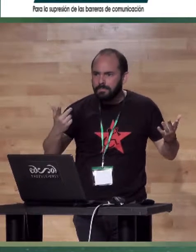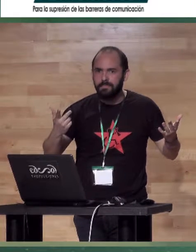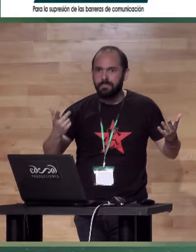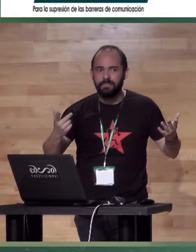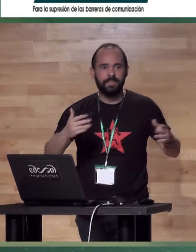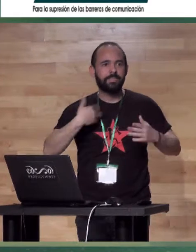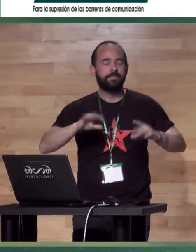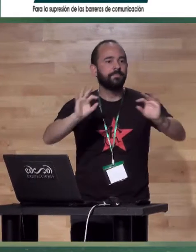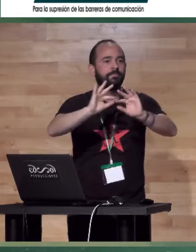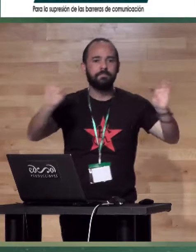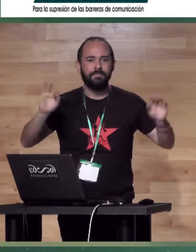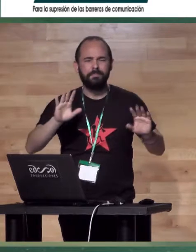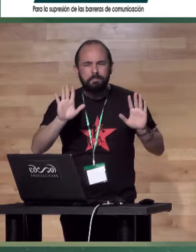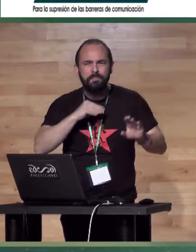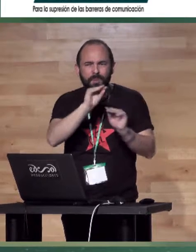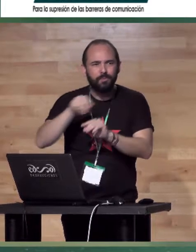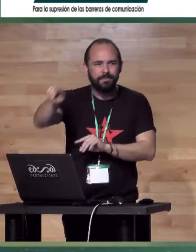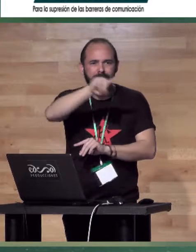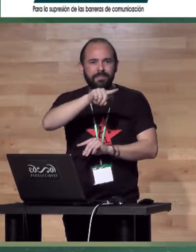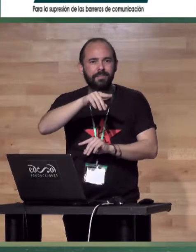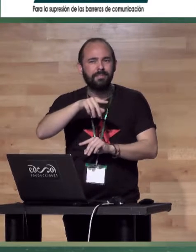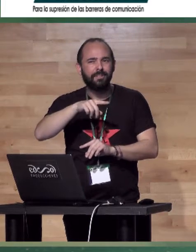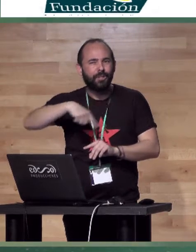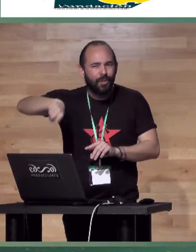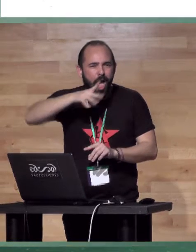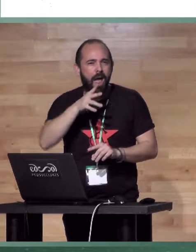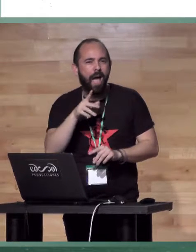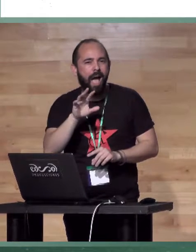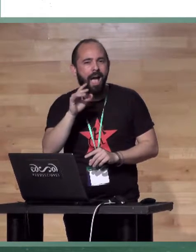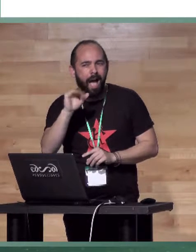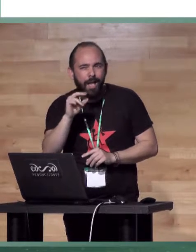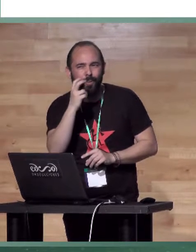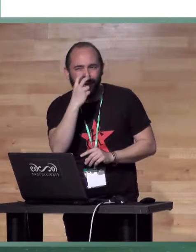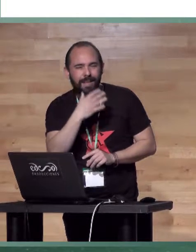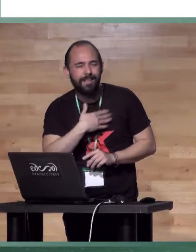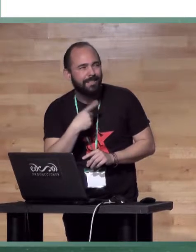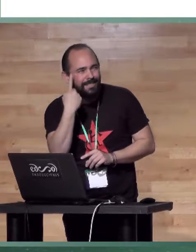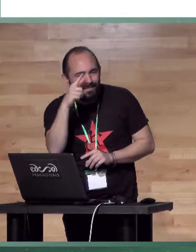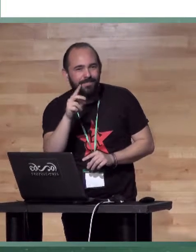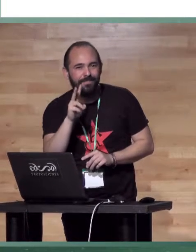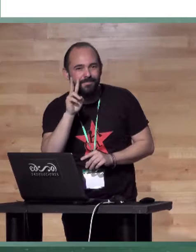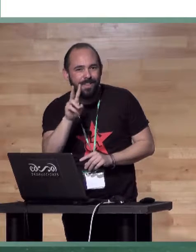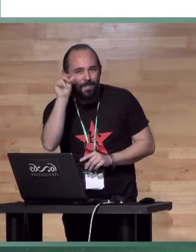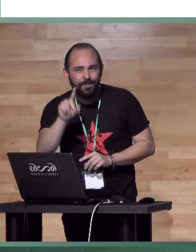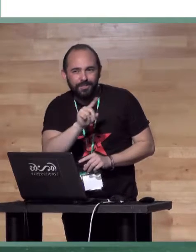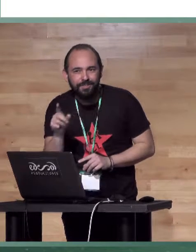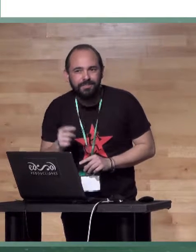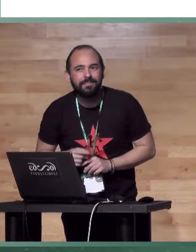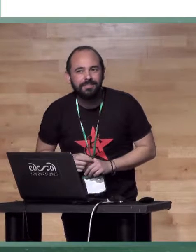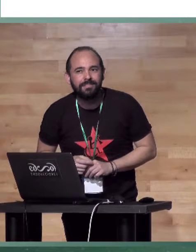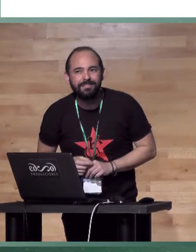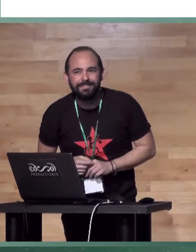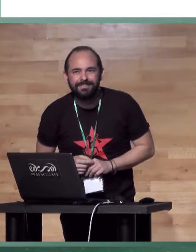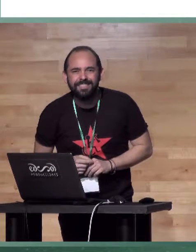se le aparece su amigo, viene su amigo. Entonces yo os pregunto, ¿tenéis curiosidad ahora